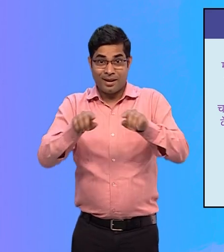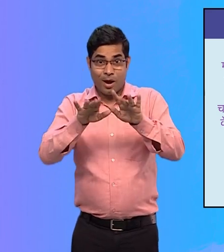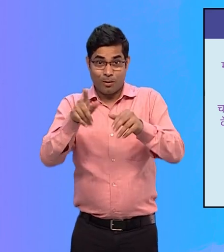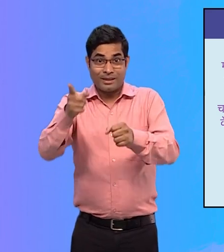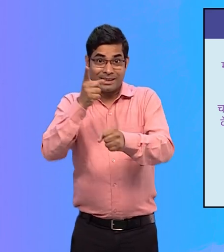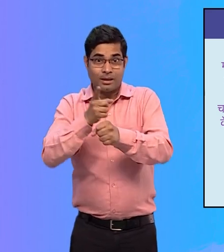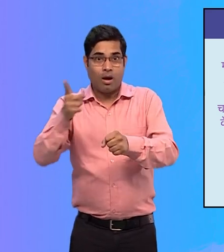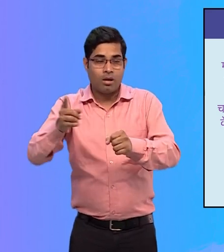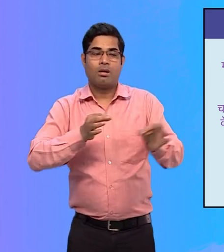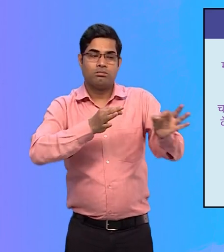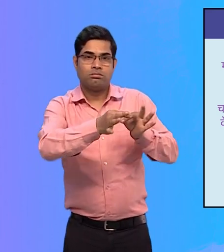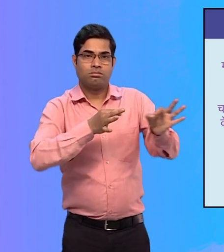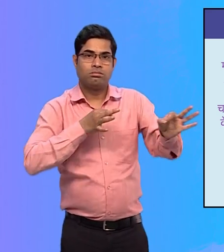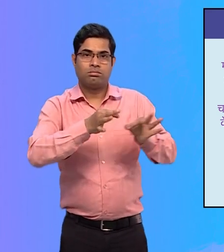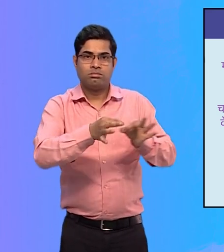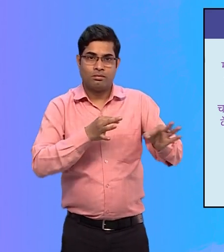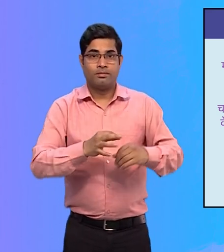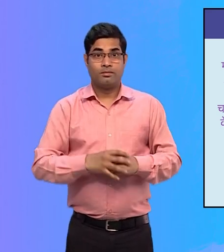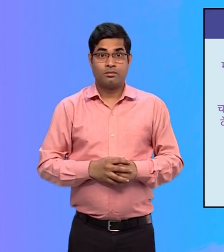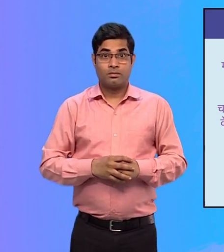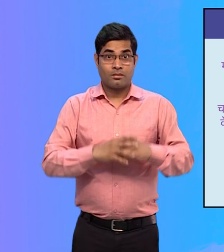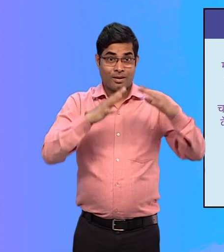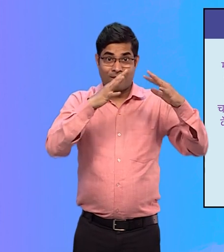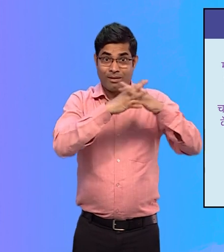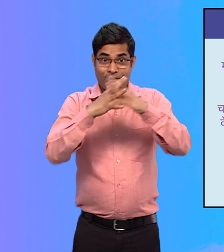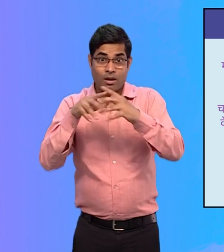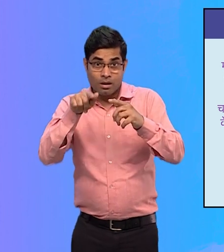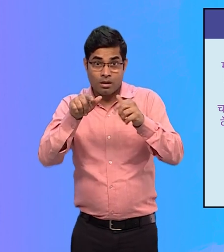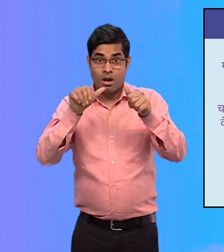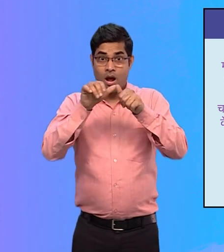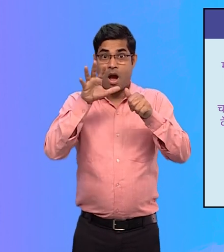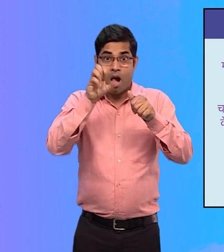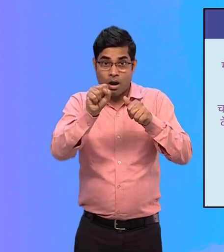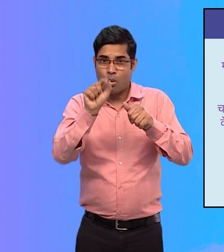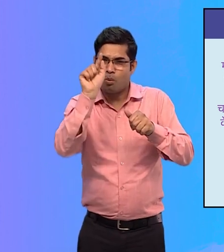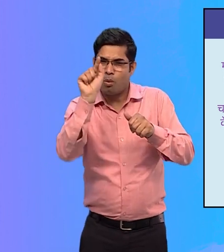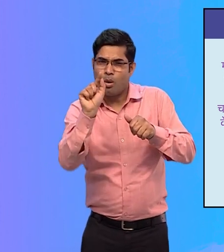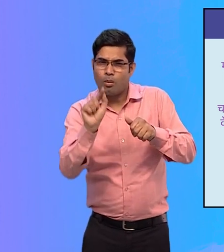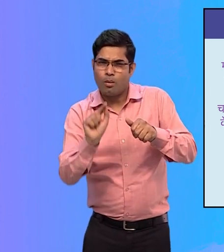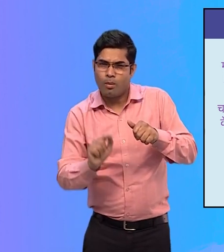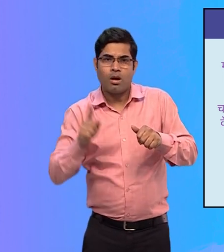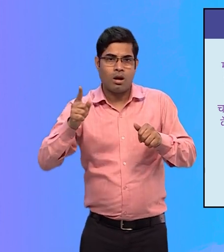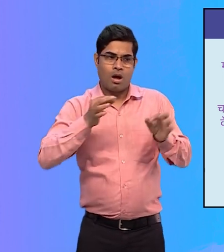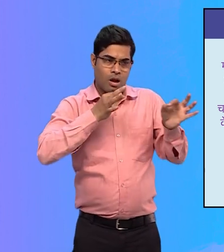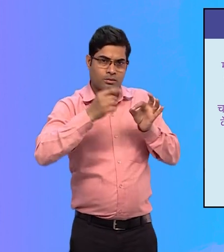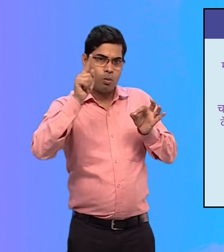को कंप्यूटर शिक्षक एक-एक करके प्रत्येक वेबसाइट सुगम्यता सुविधाओं के बारे में बताते